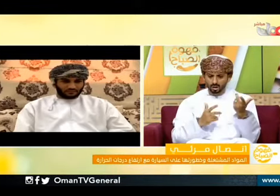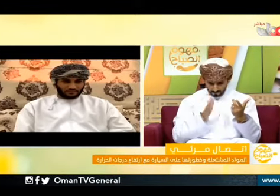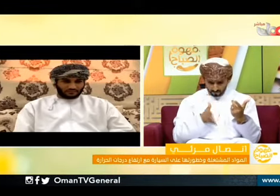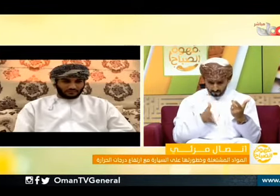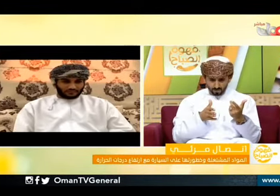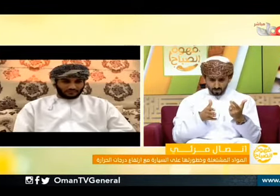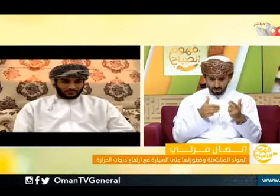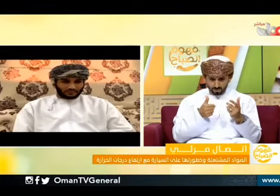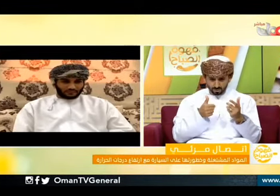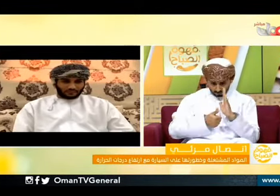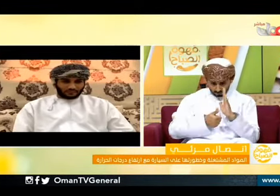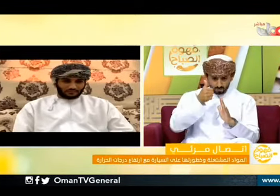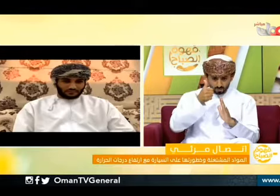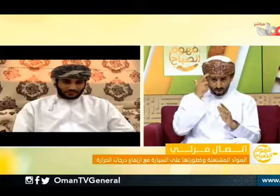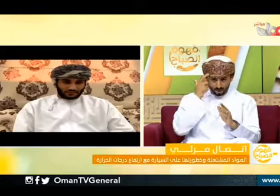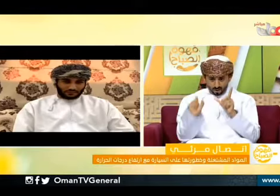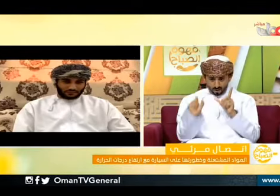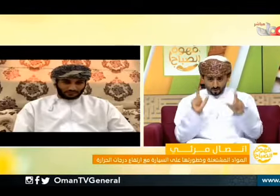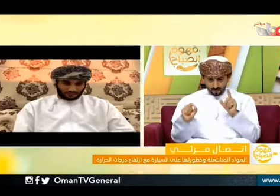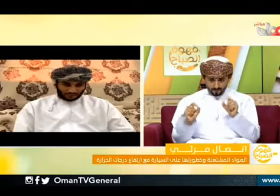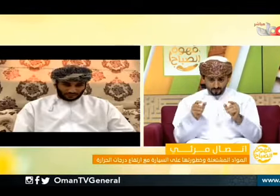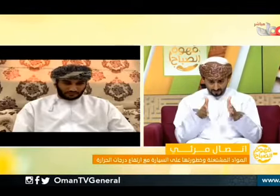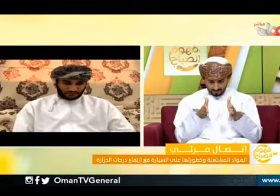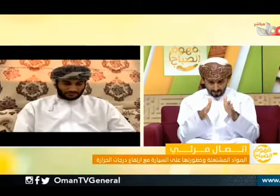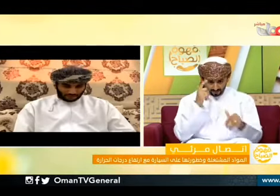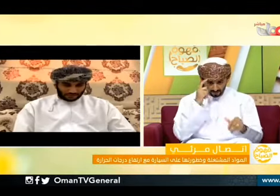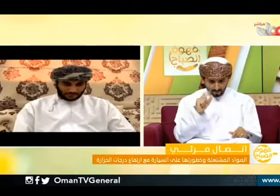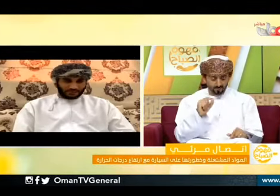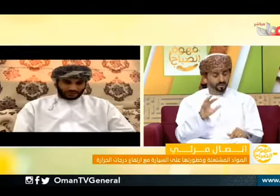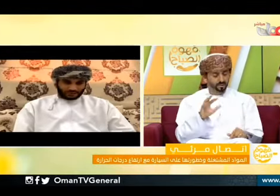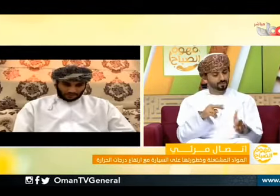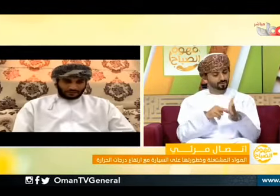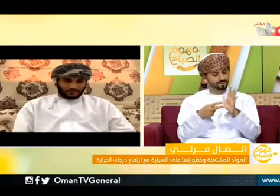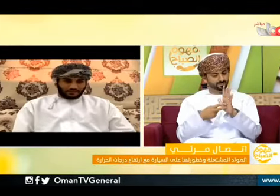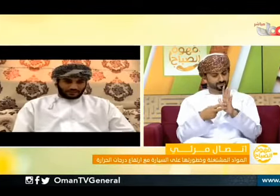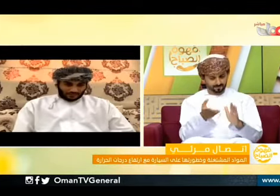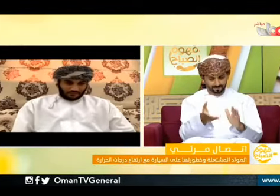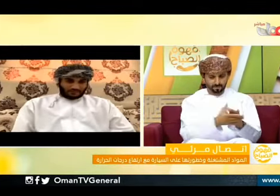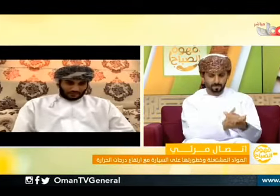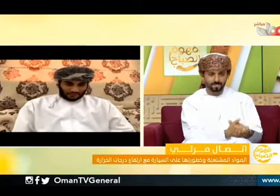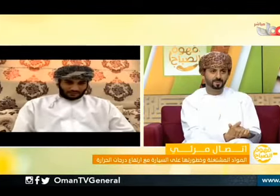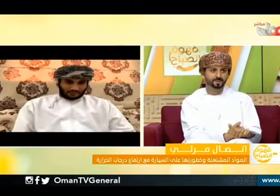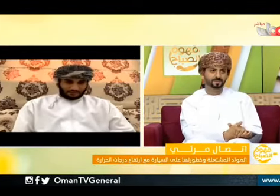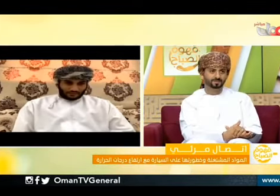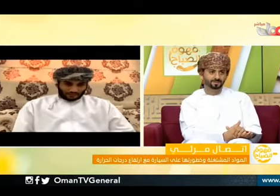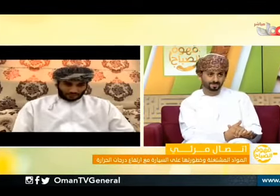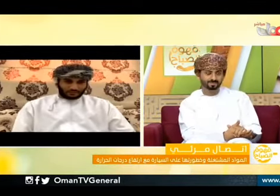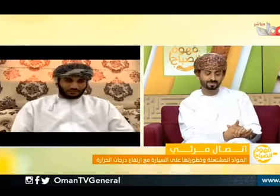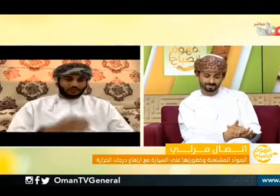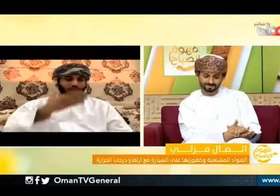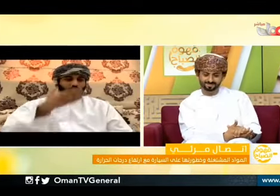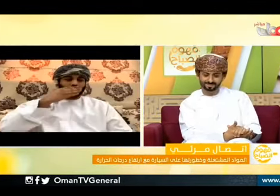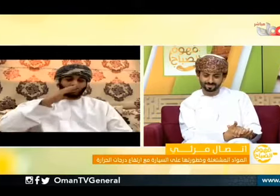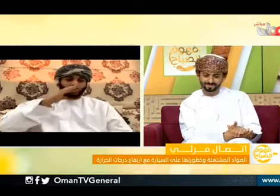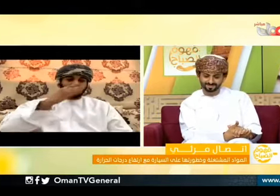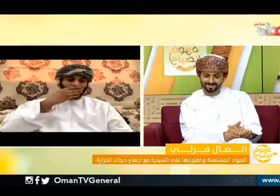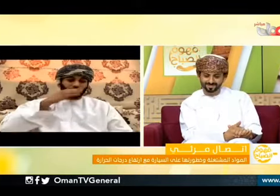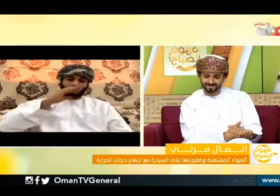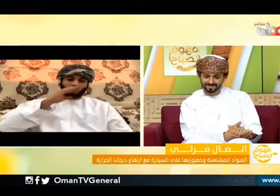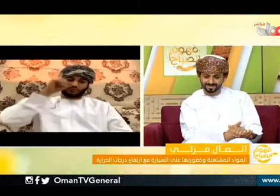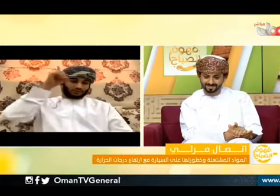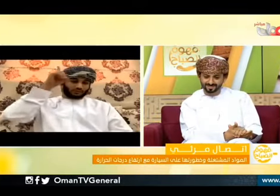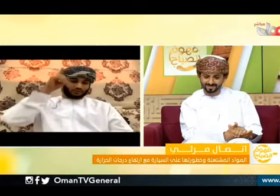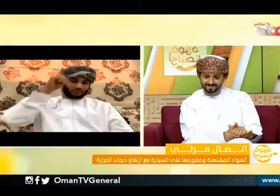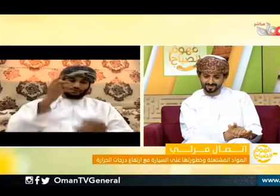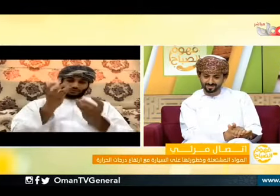أنه هناك خطورة أو حدث معين حدث في المركبة؟ كيف أنتم تعلمون أو تتعاملون مع هذه الحالات؟